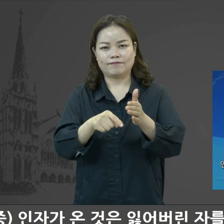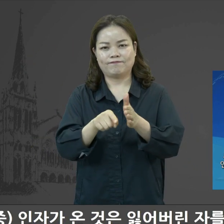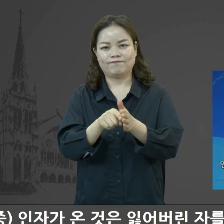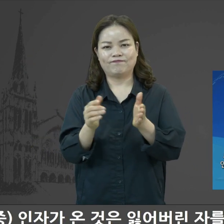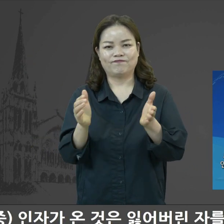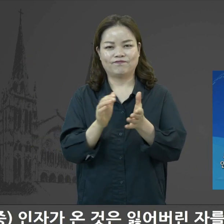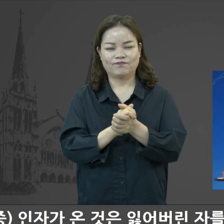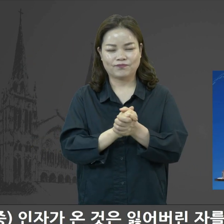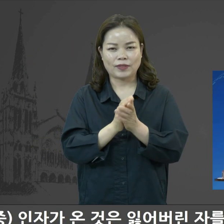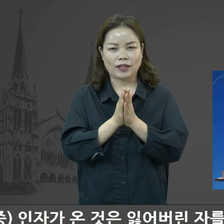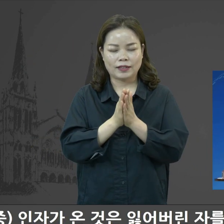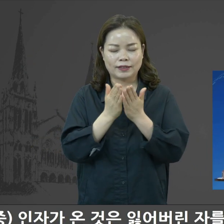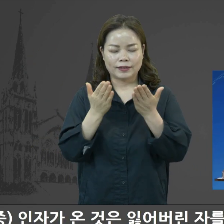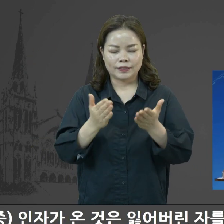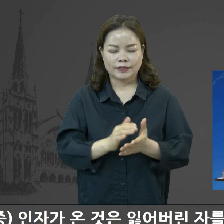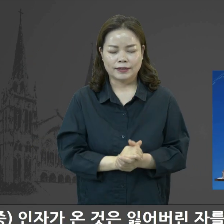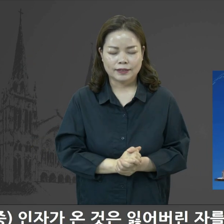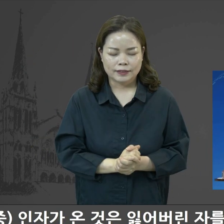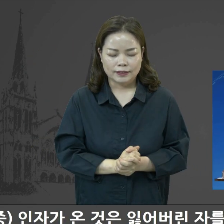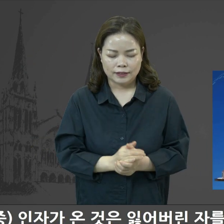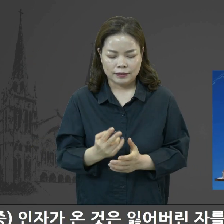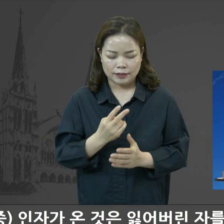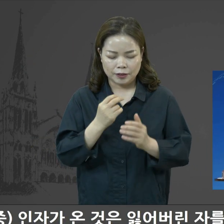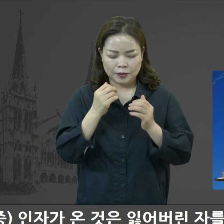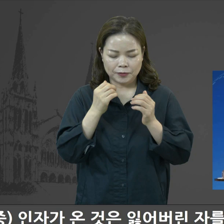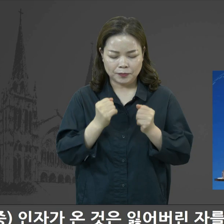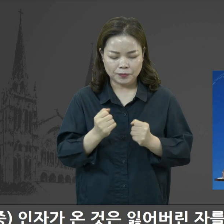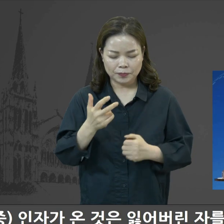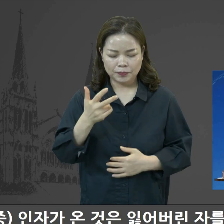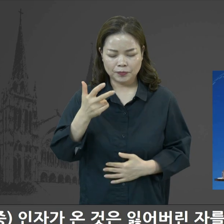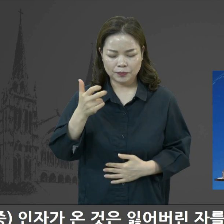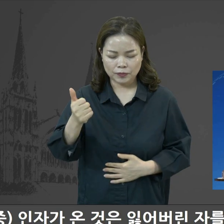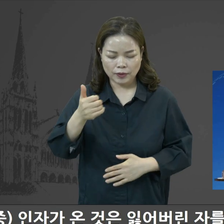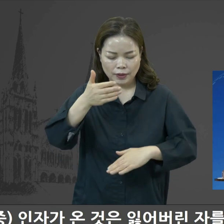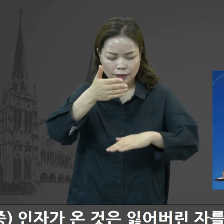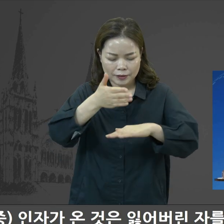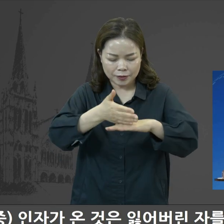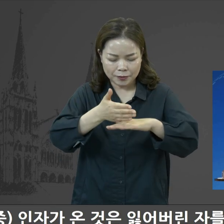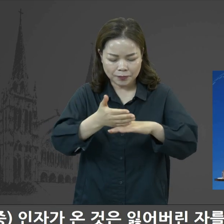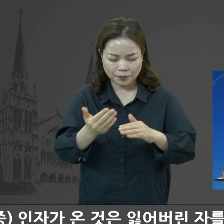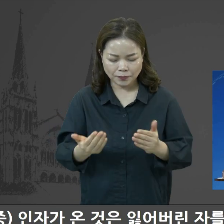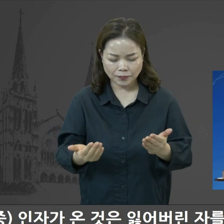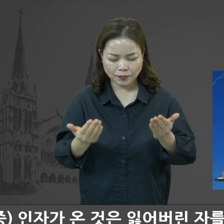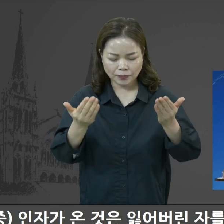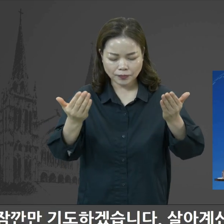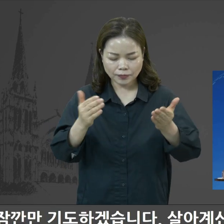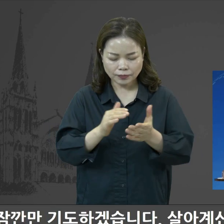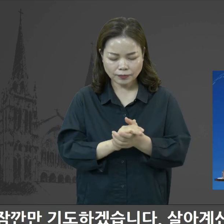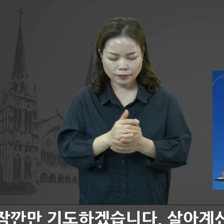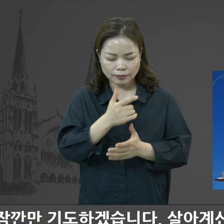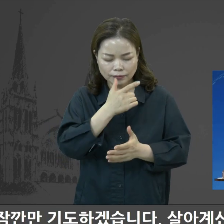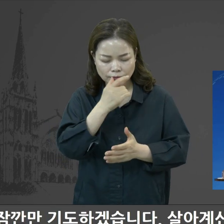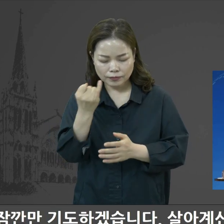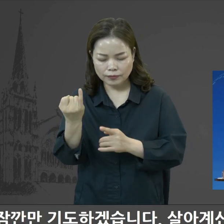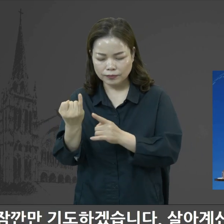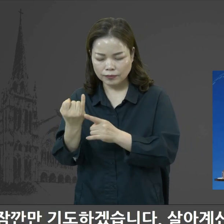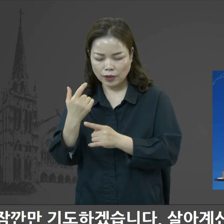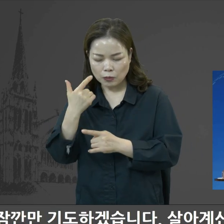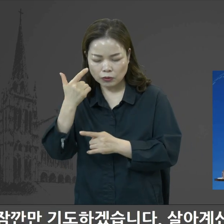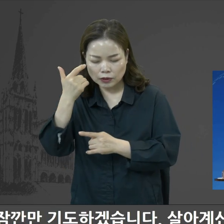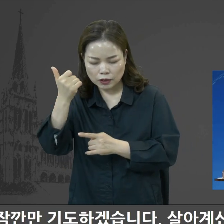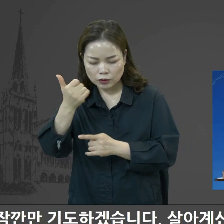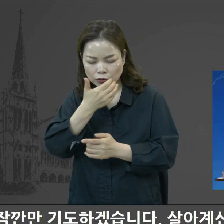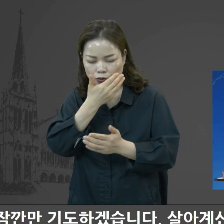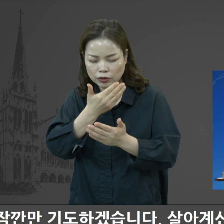아멘. 잠깐만 기도하겠습니다. 살아계신 주님, 고맙고 감사합니다. 부족한 여정을